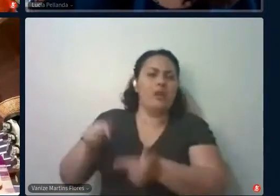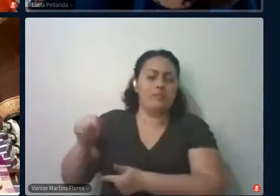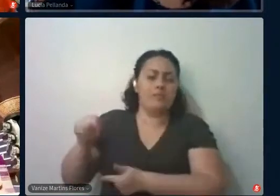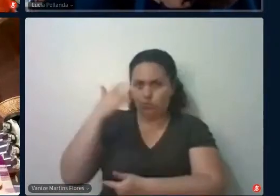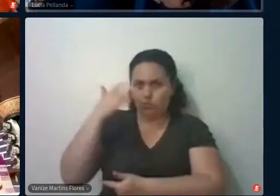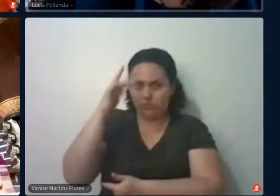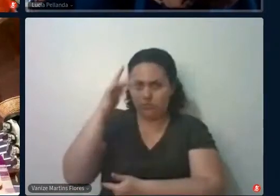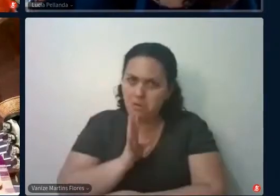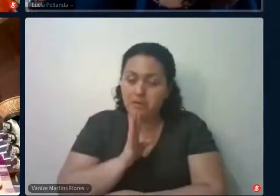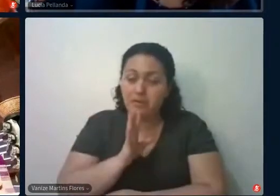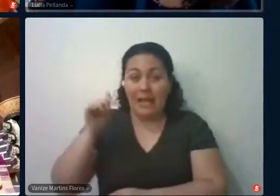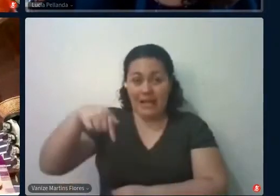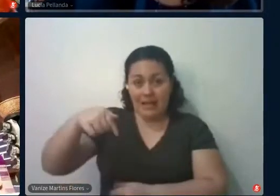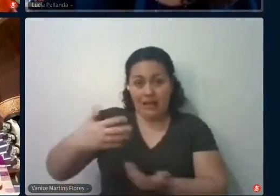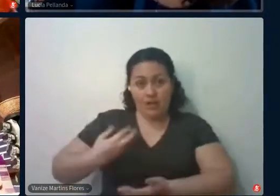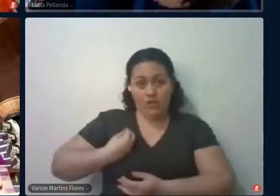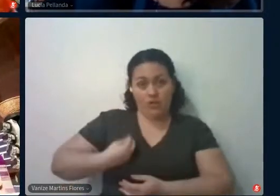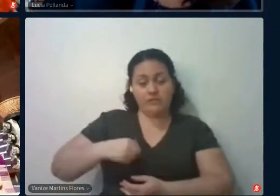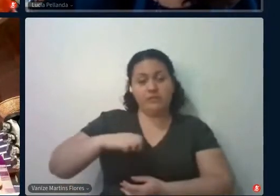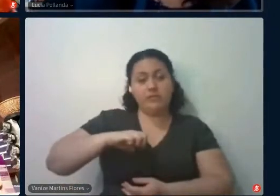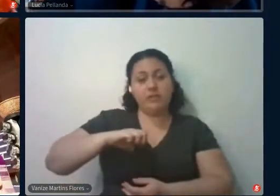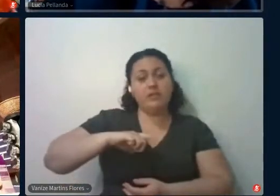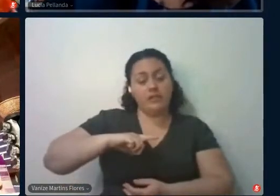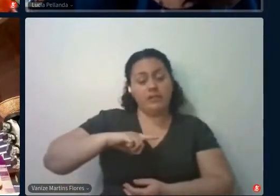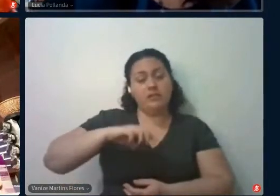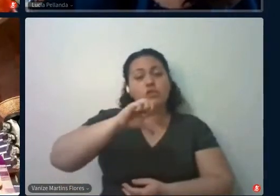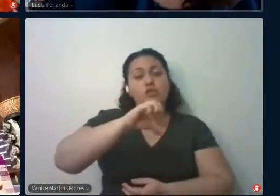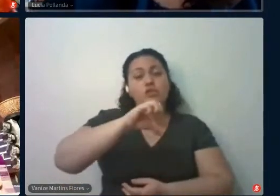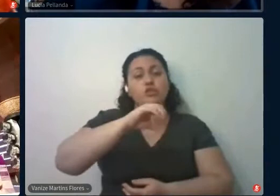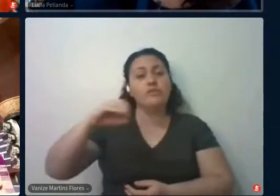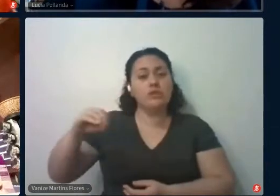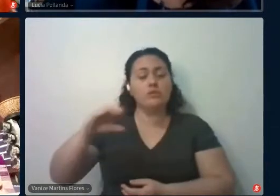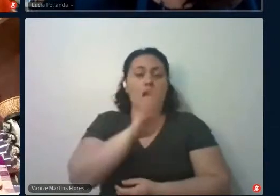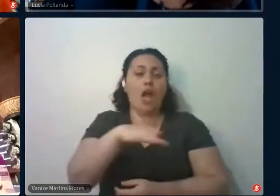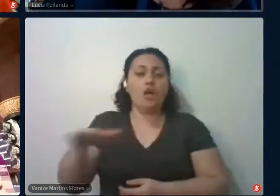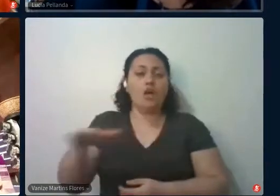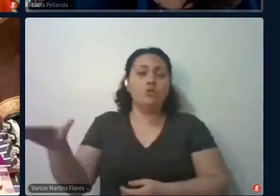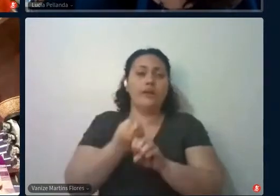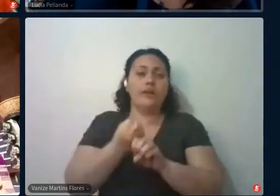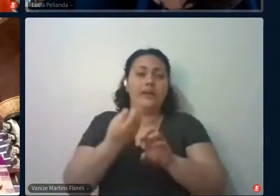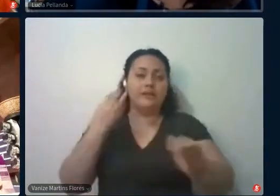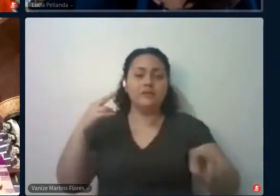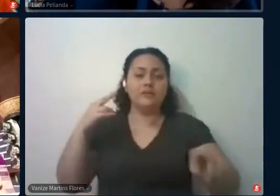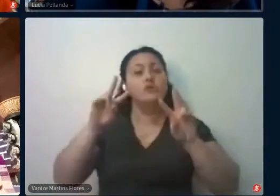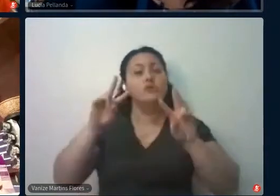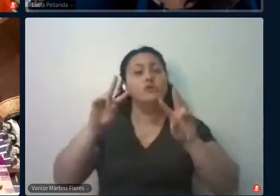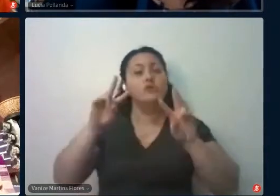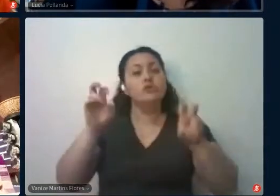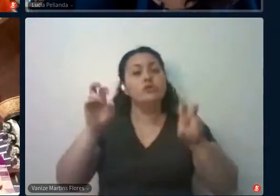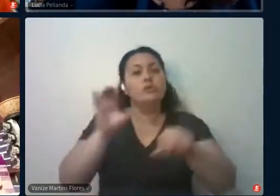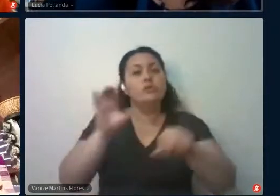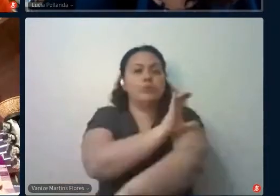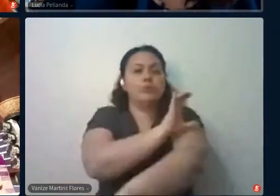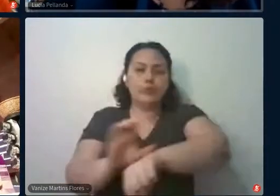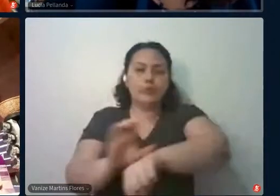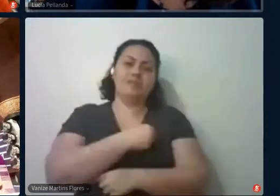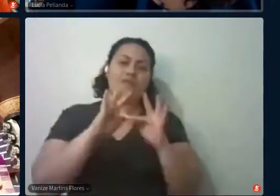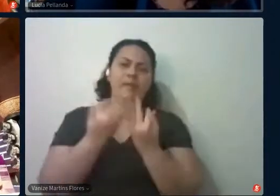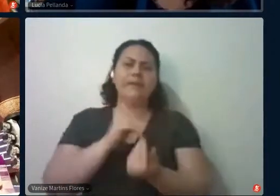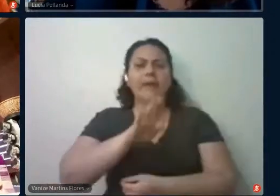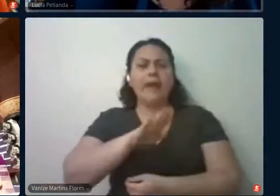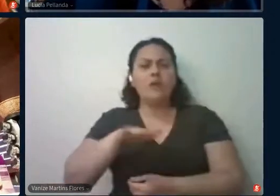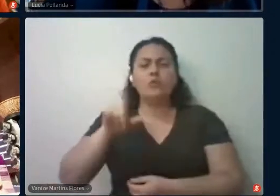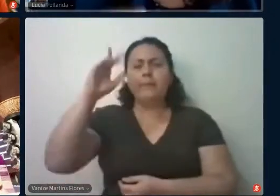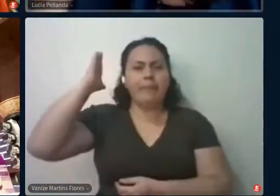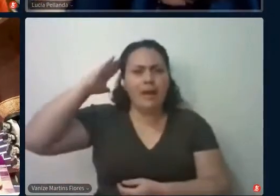momento, 600 alunos em EAD, no curso de especialização em preceptoria de medicina de família, temos alunos em vários lugares,